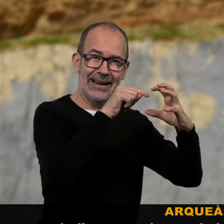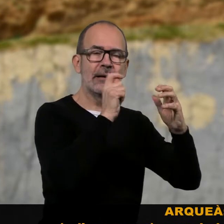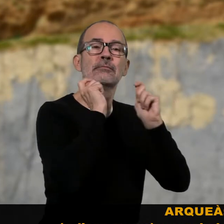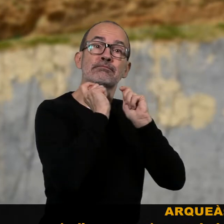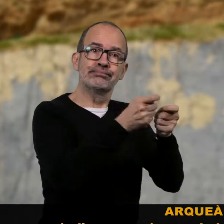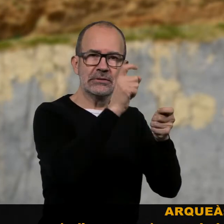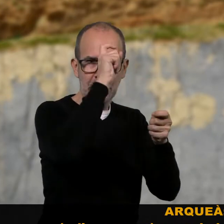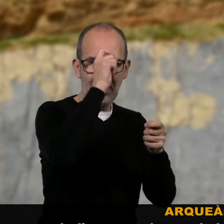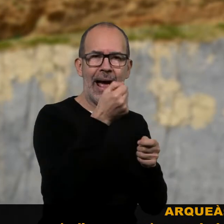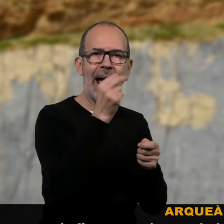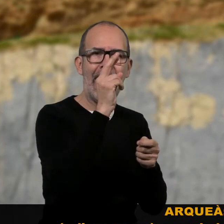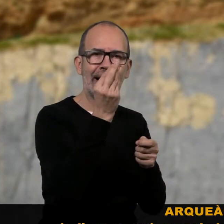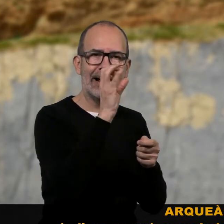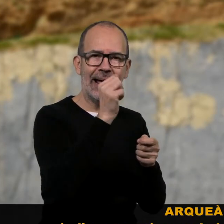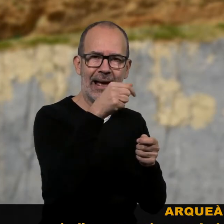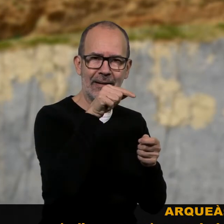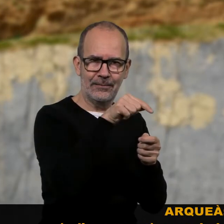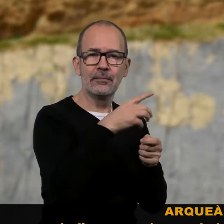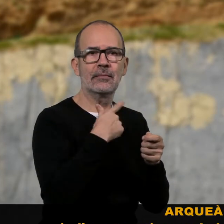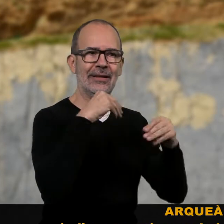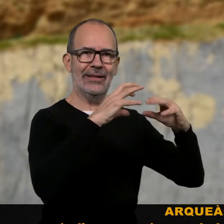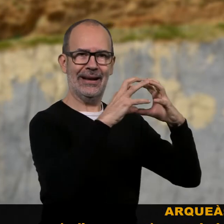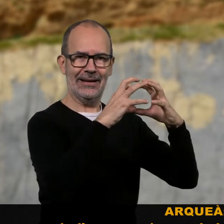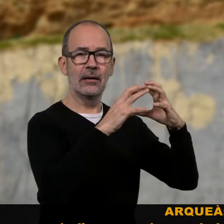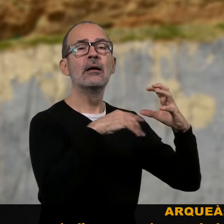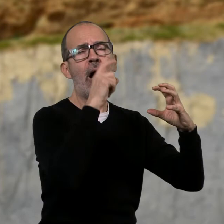Arqueà és l'era en què apareix la vida a la Terra.